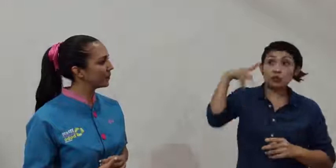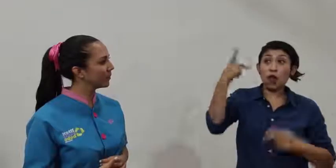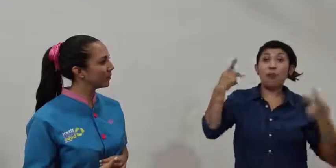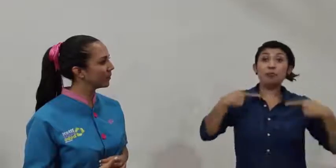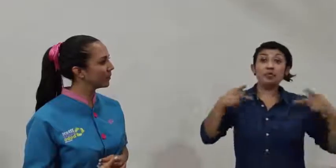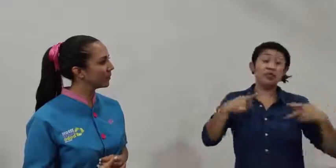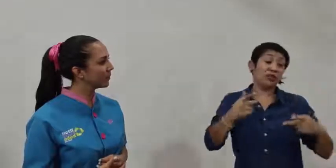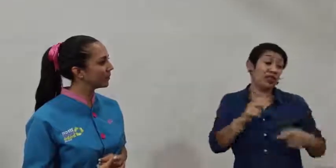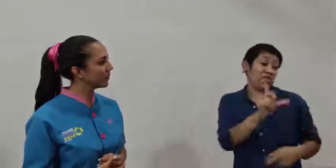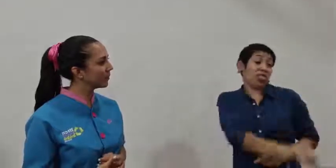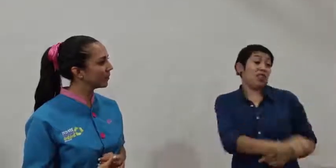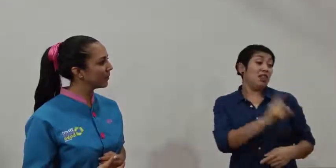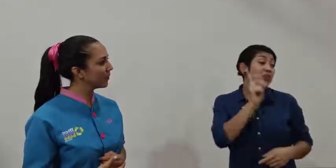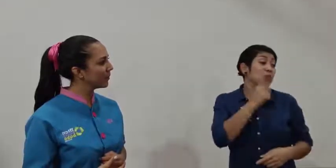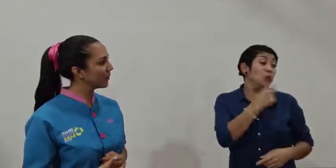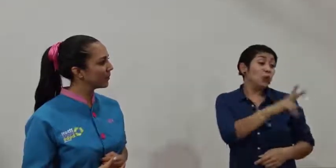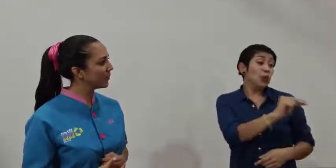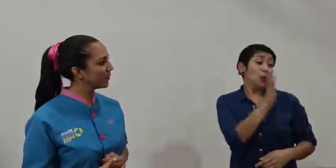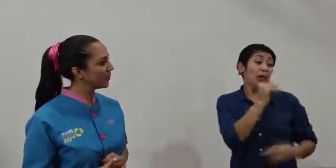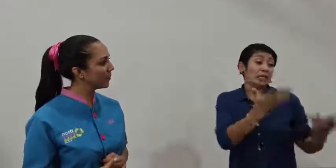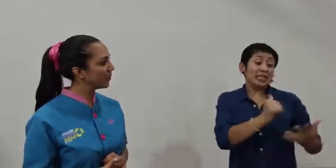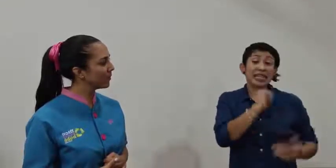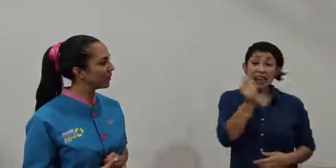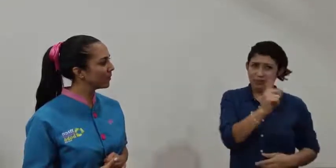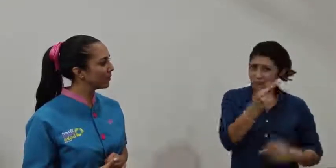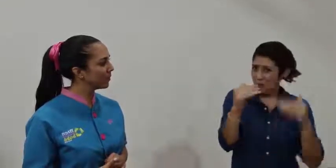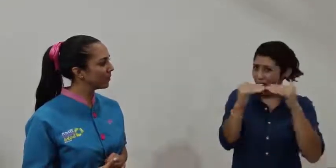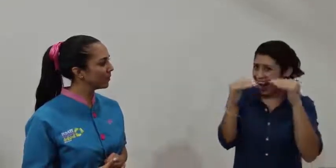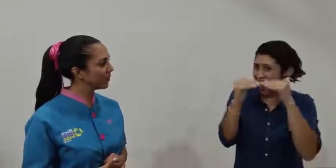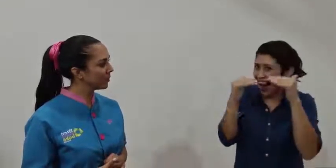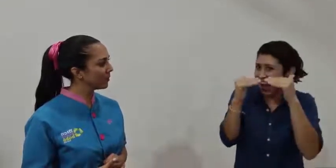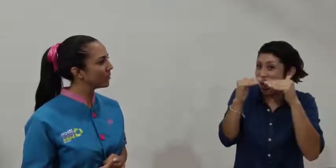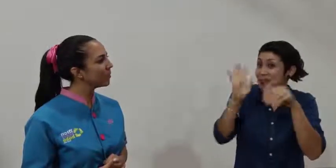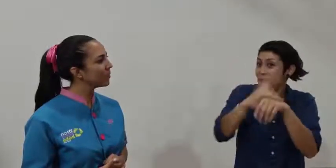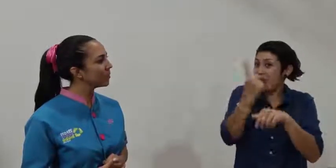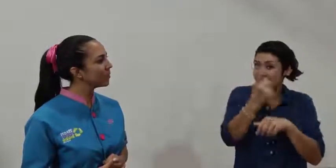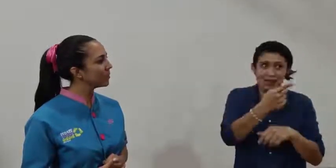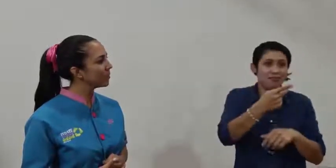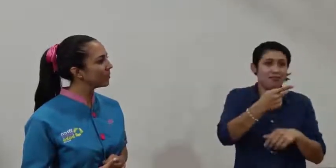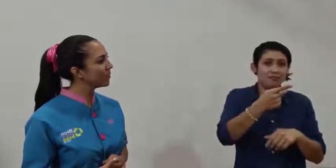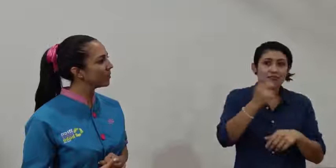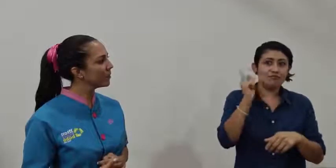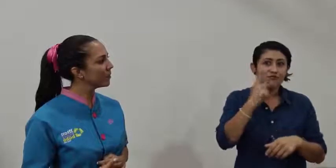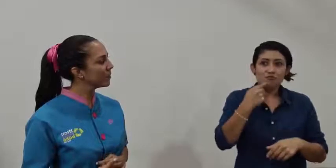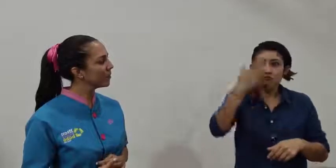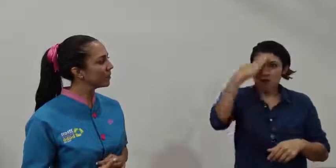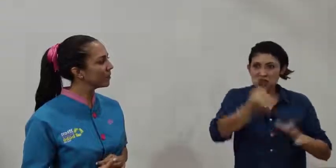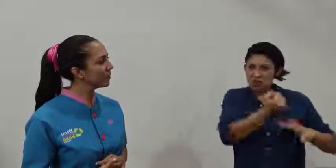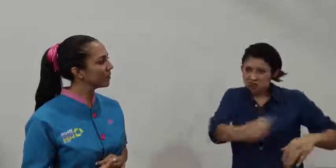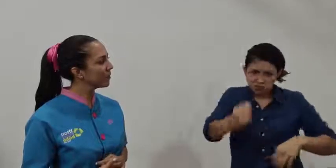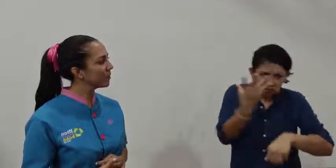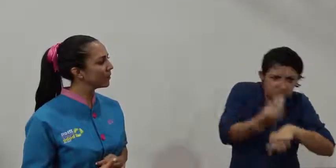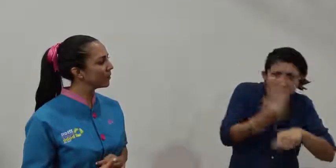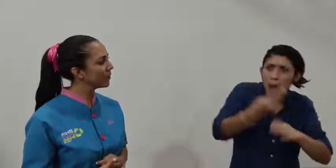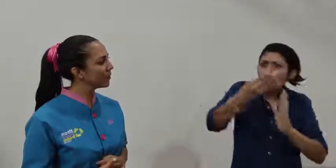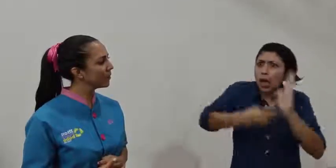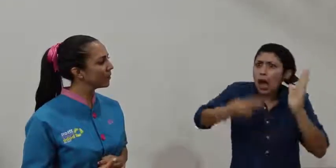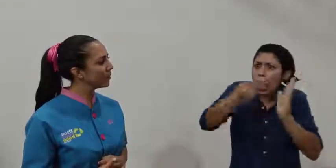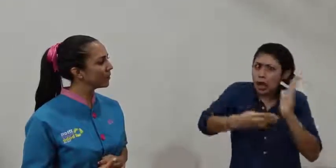Y, por ejemplo, los oyentes, también a las personas sordas, oyentes, piensan que no podemos hacer